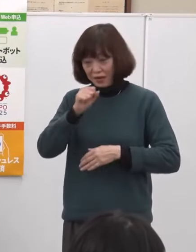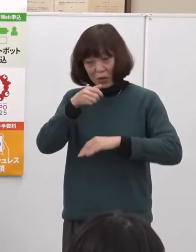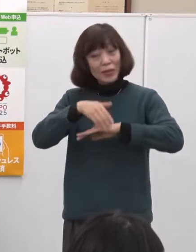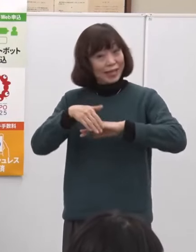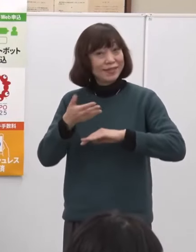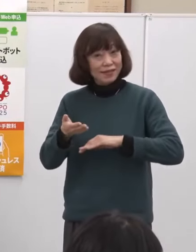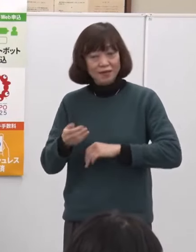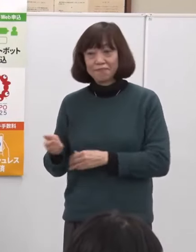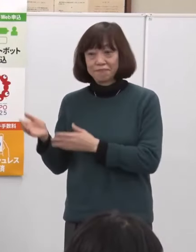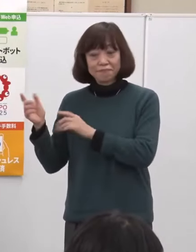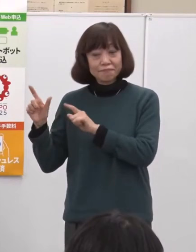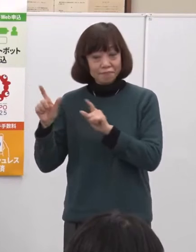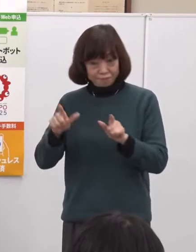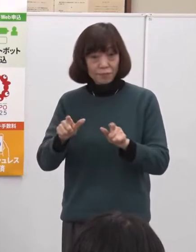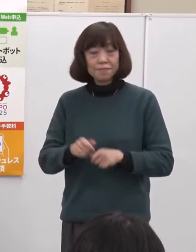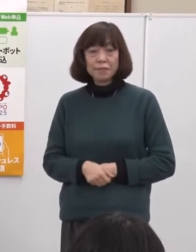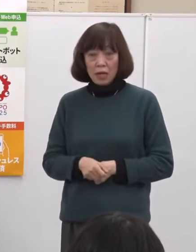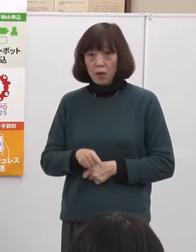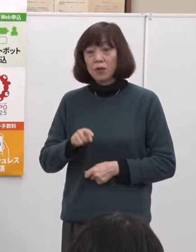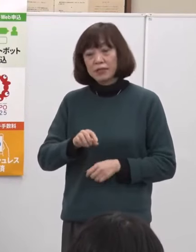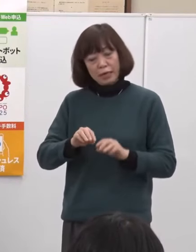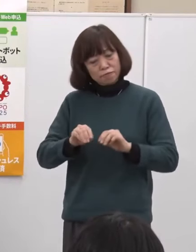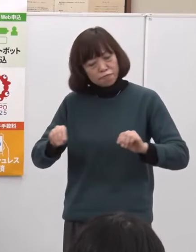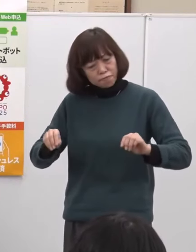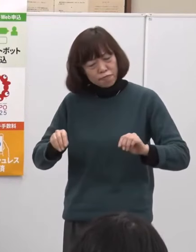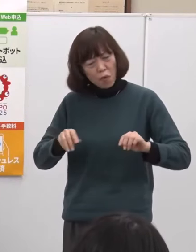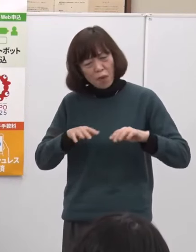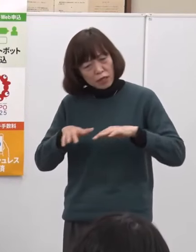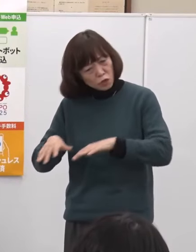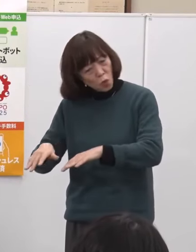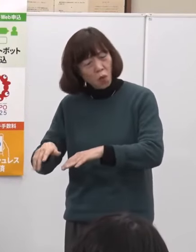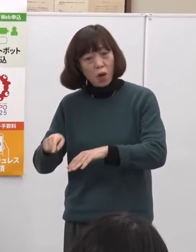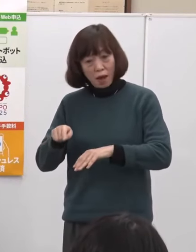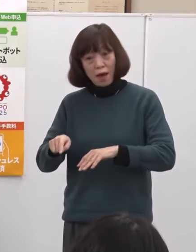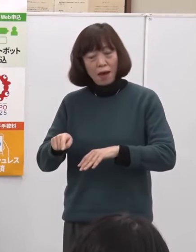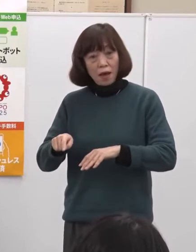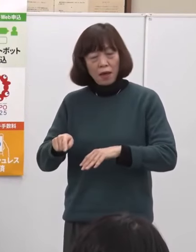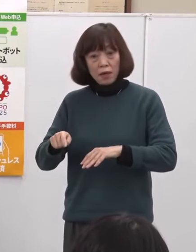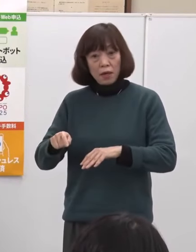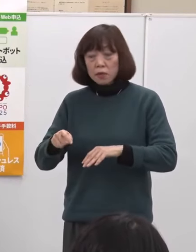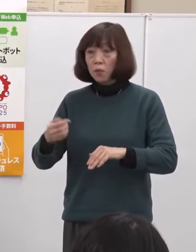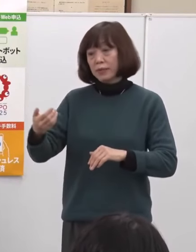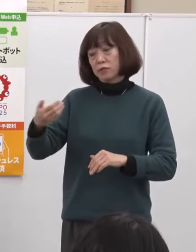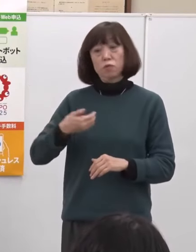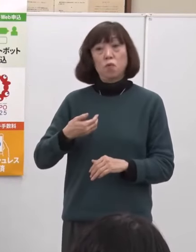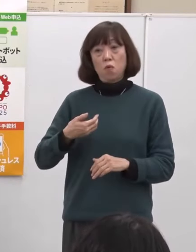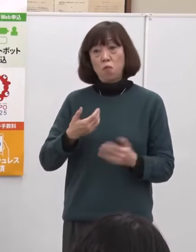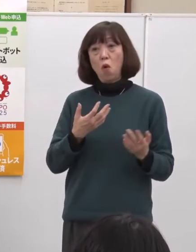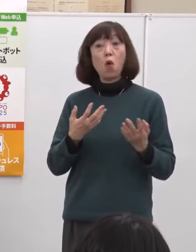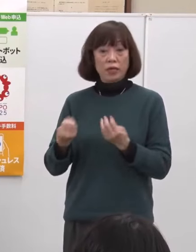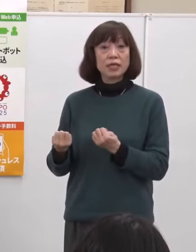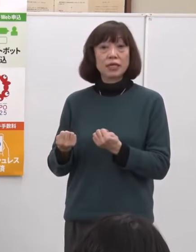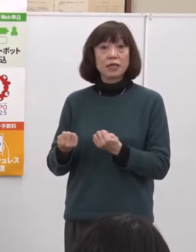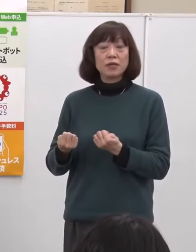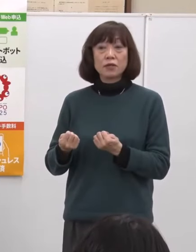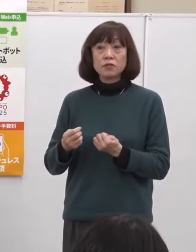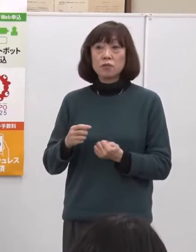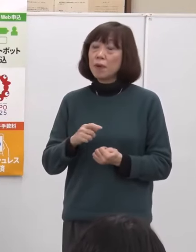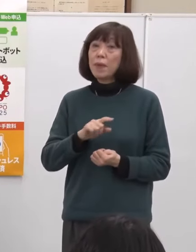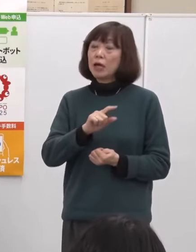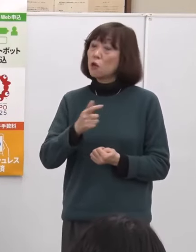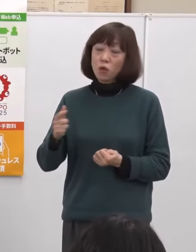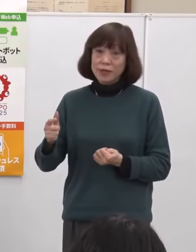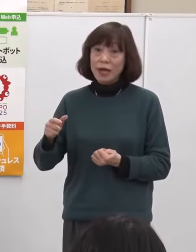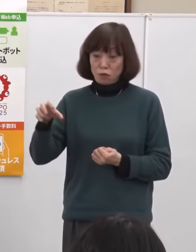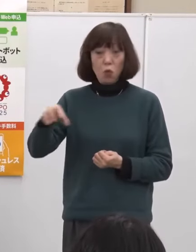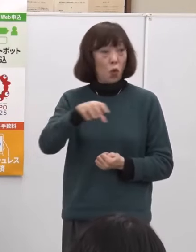液状化等のご質問についてもこれ結構いただいてるんです。で、それはいろんな通路を通じていただいてます